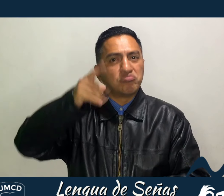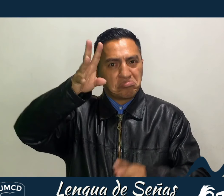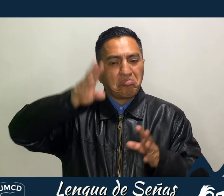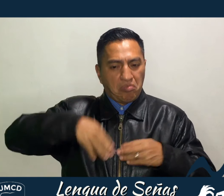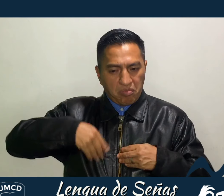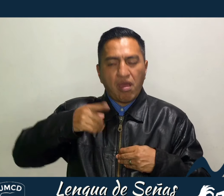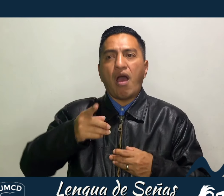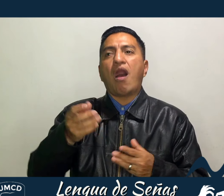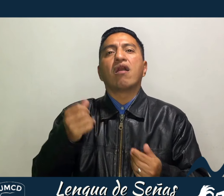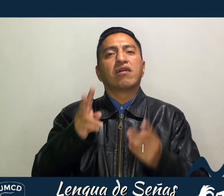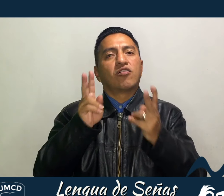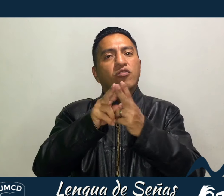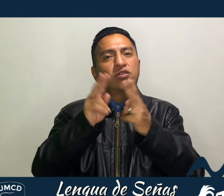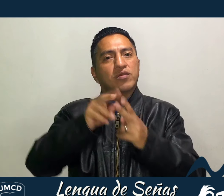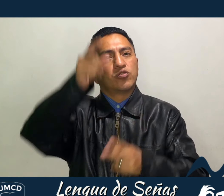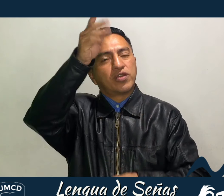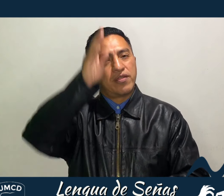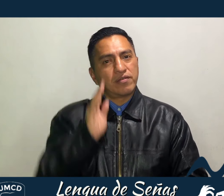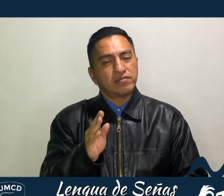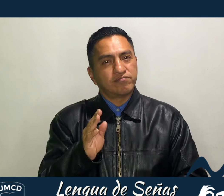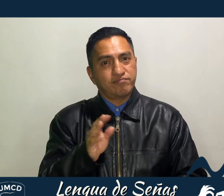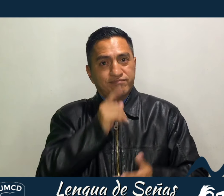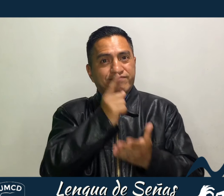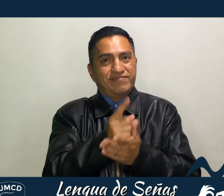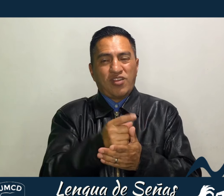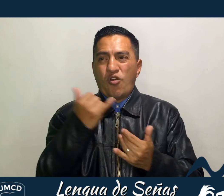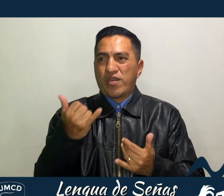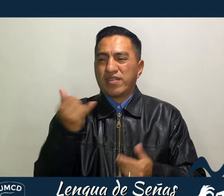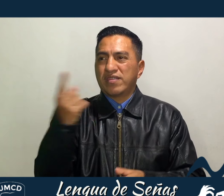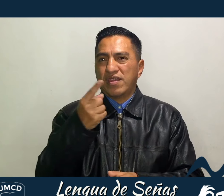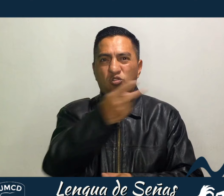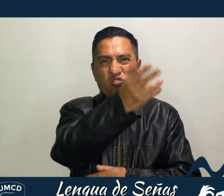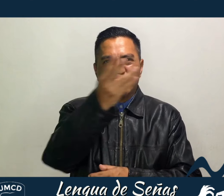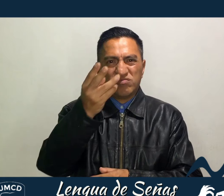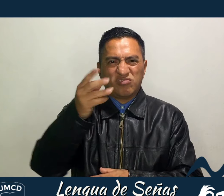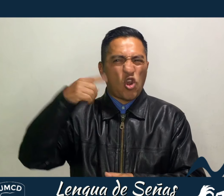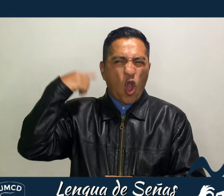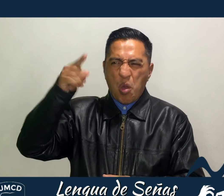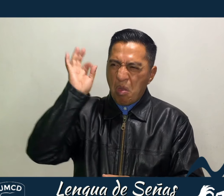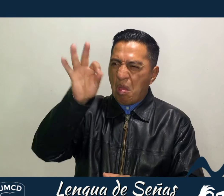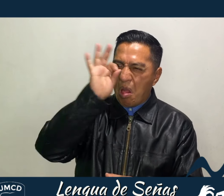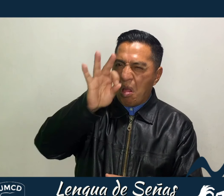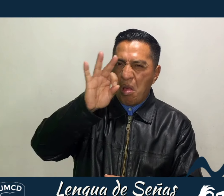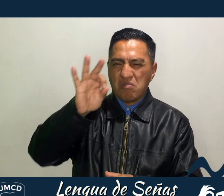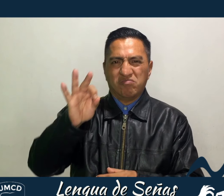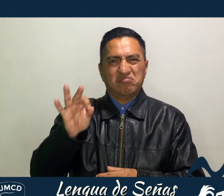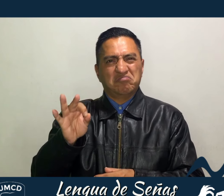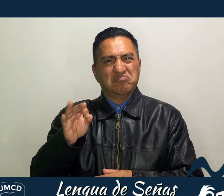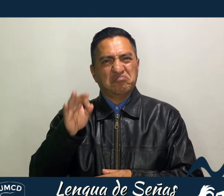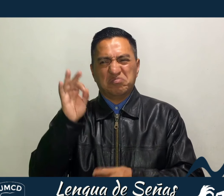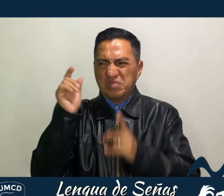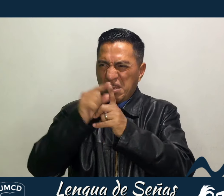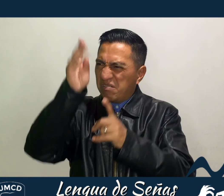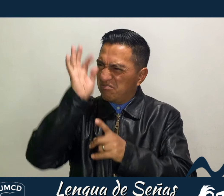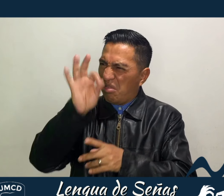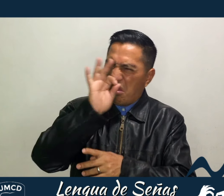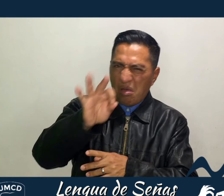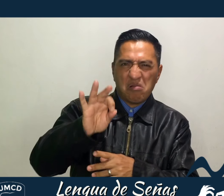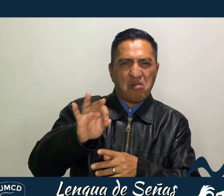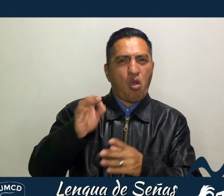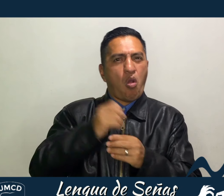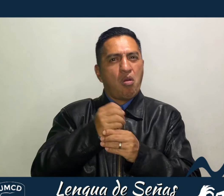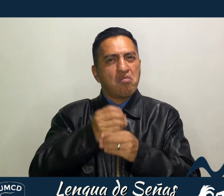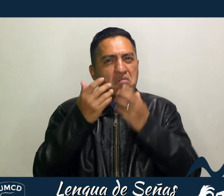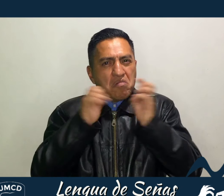palabra de la cruz. Es cierto que la predicación hoy en día parece locura, porque en medio del humanismo y orgullo en